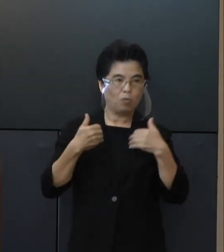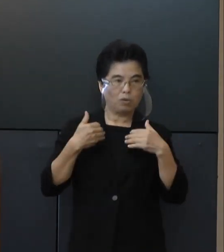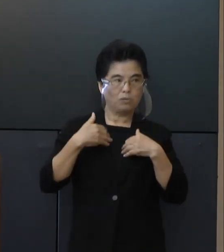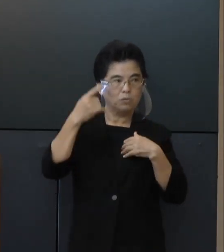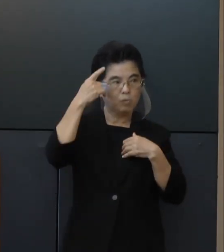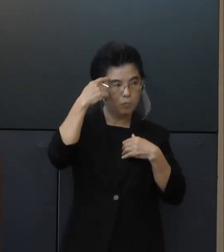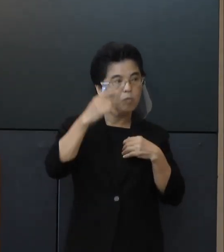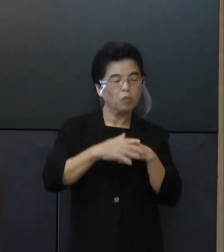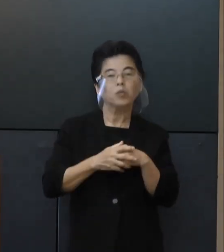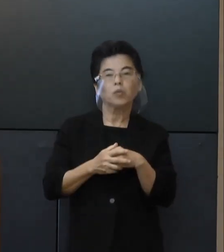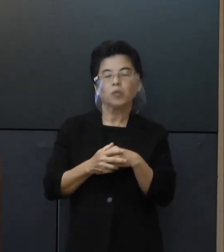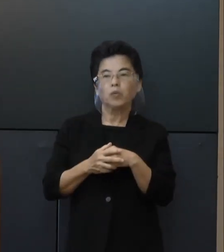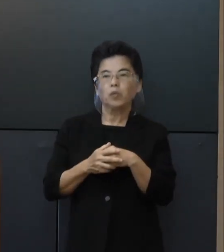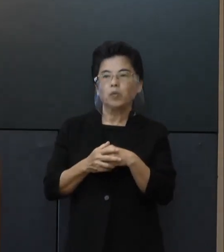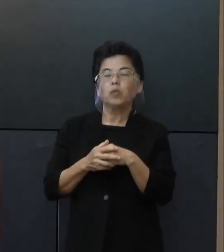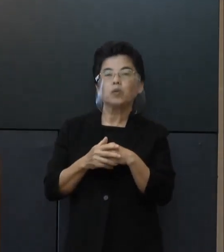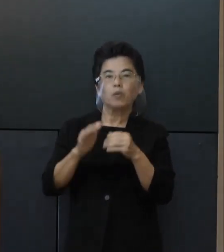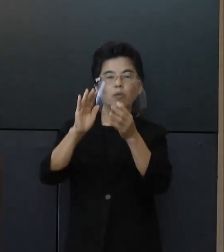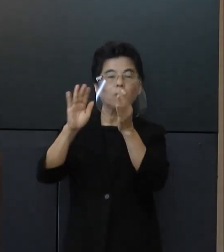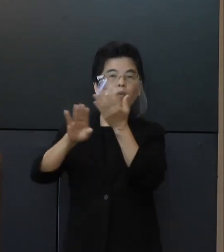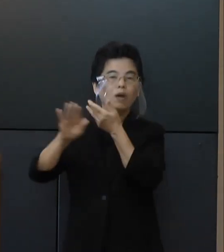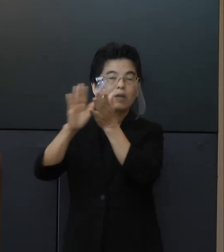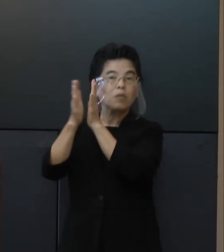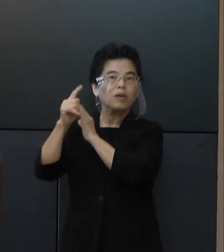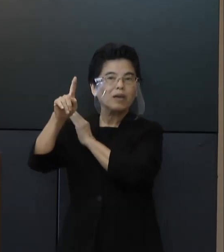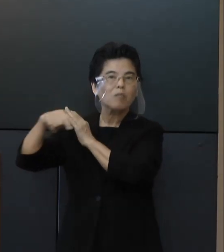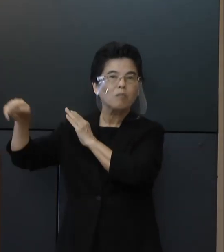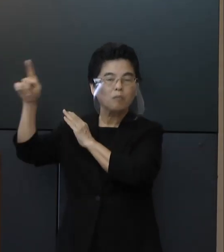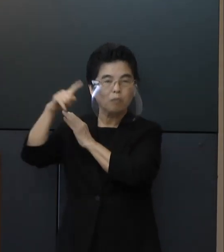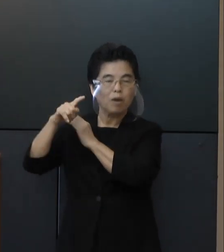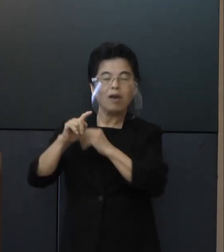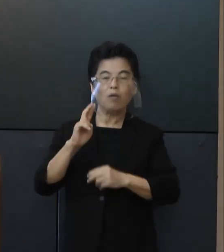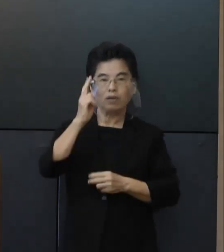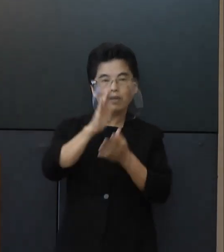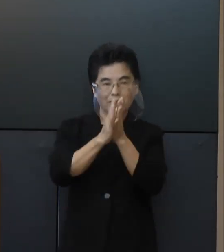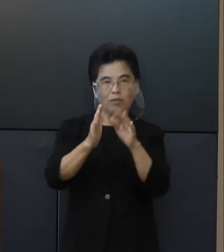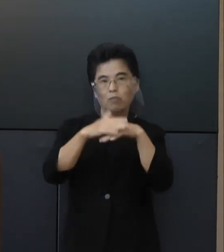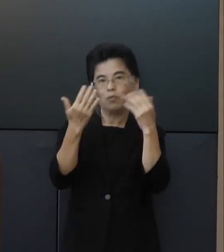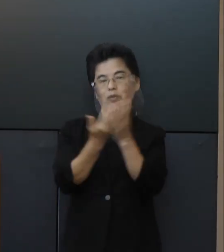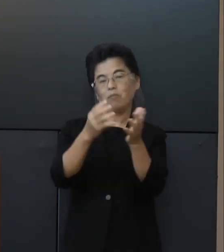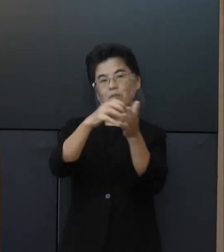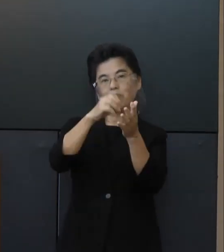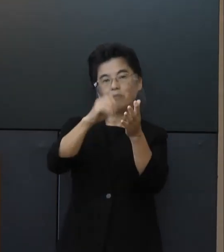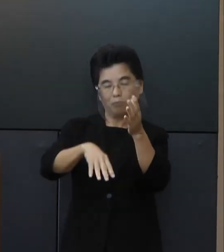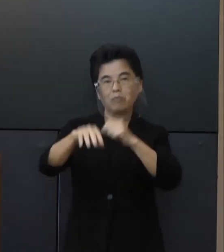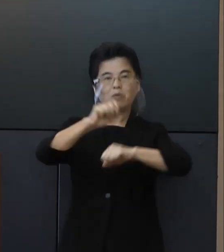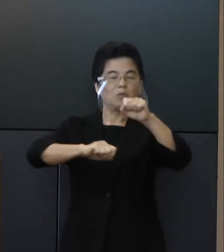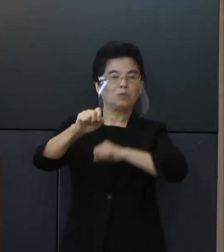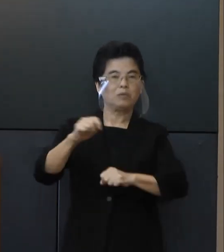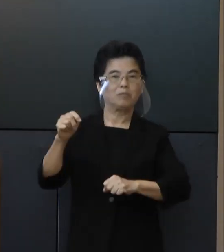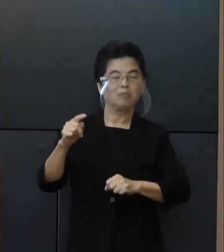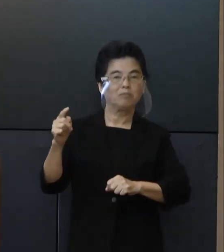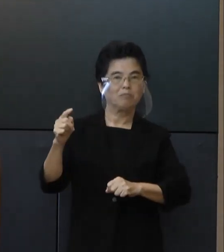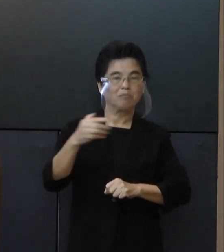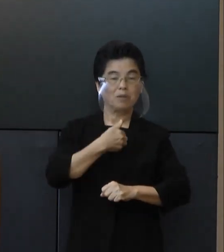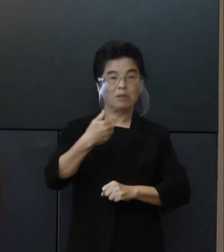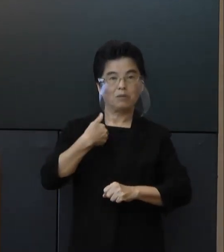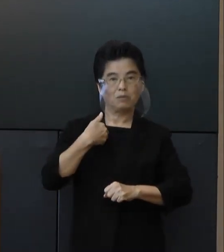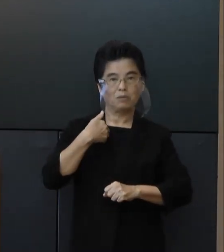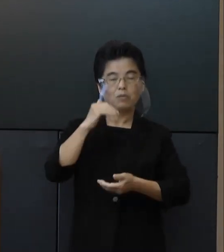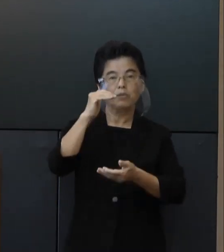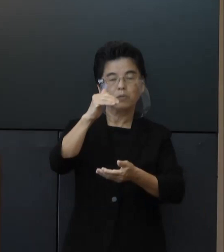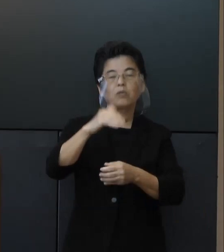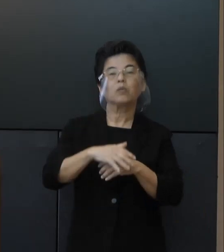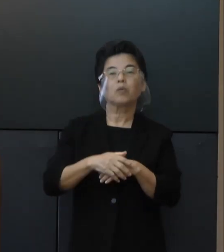その、6都道府県を含めて全面解除なんですけれども、未だにその引き続き感染が確認されている地域からについ